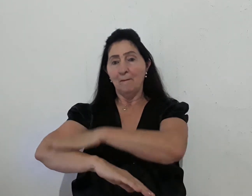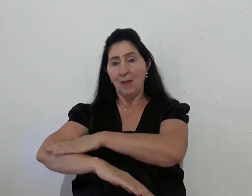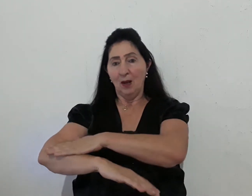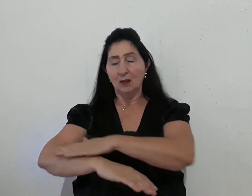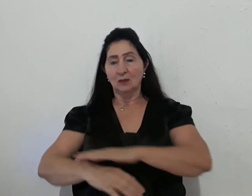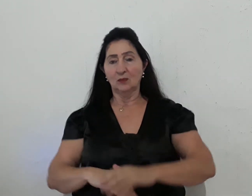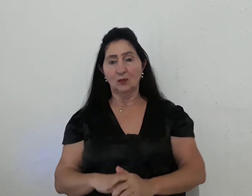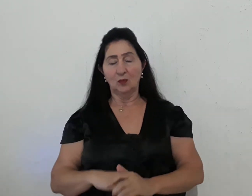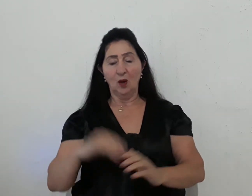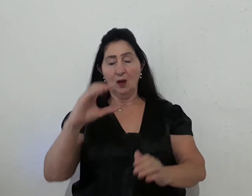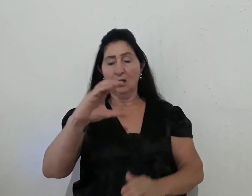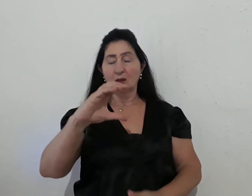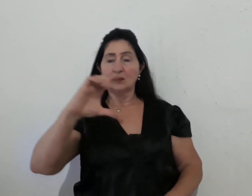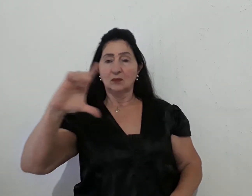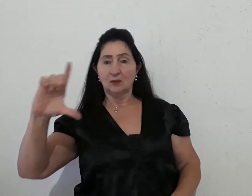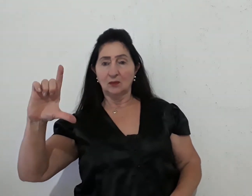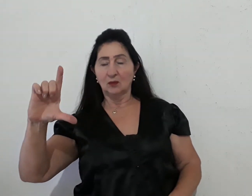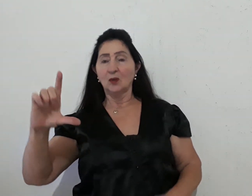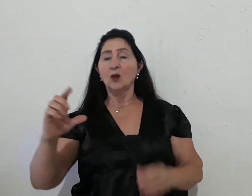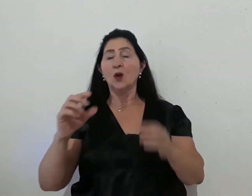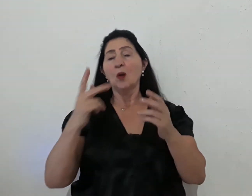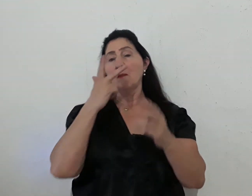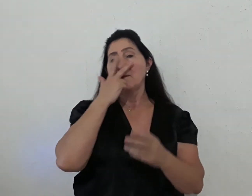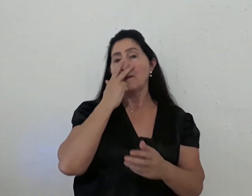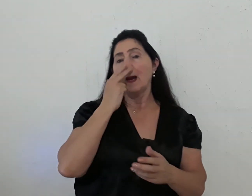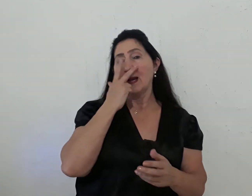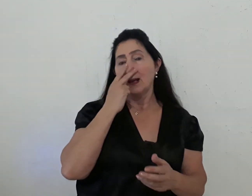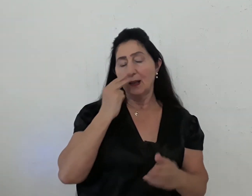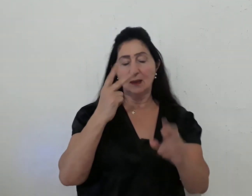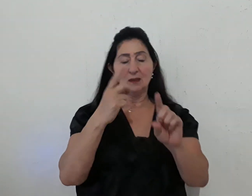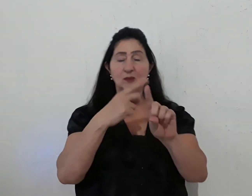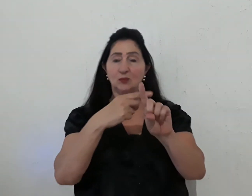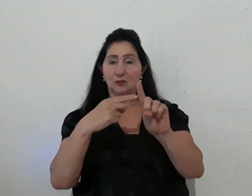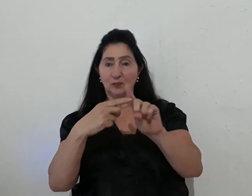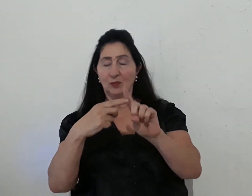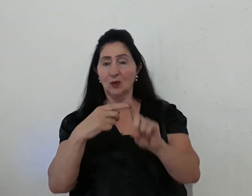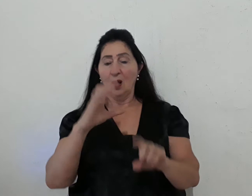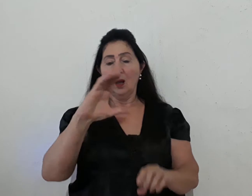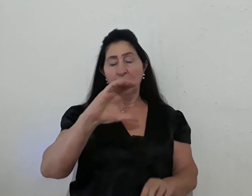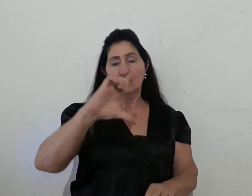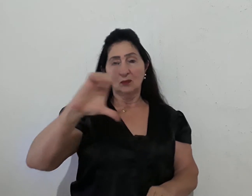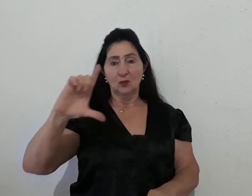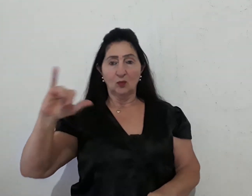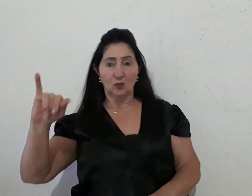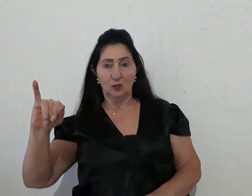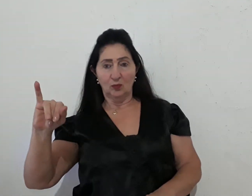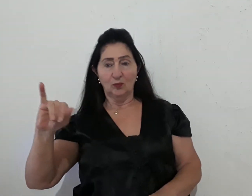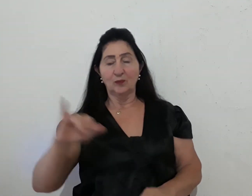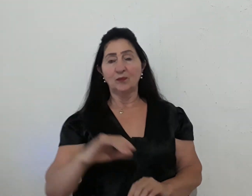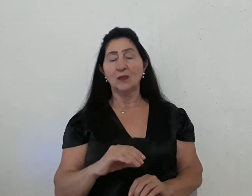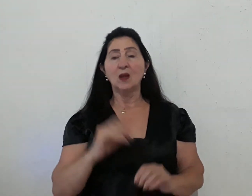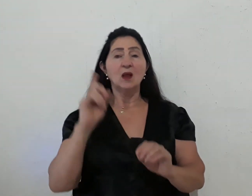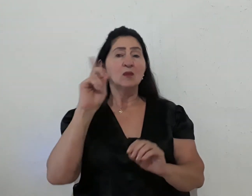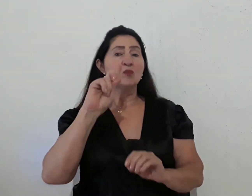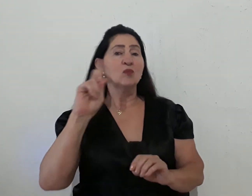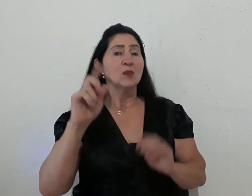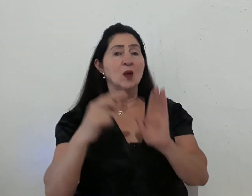classificador de corpo ele é similar ao classificador instrumental. Ele não mostra, nem manipula